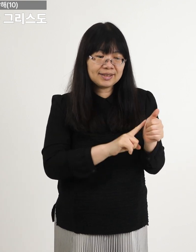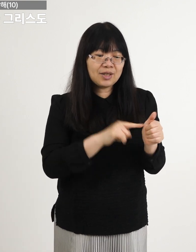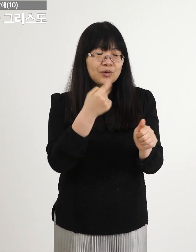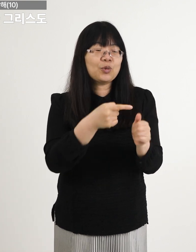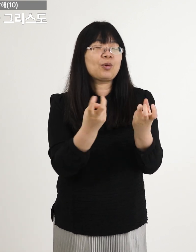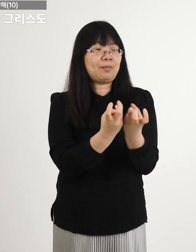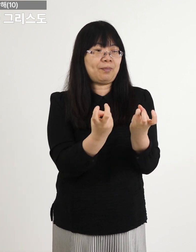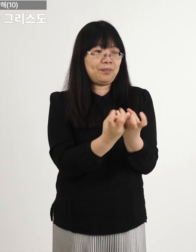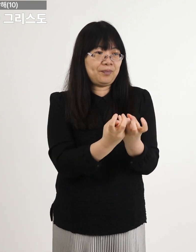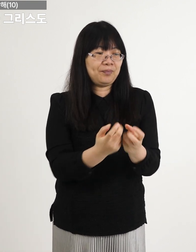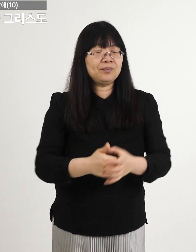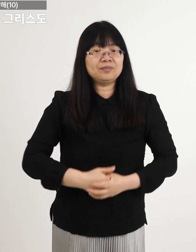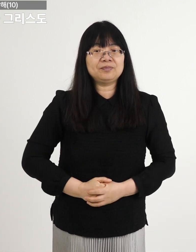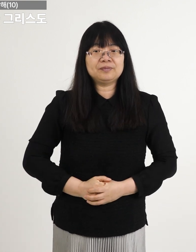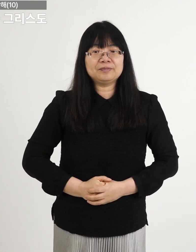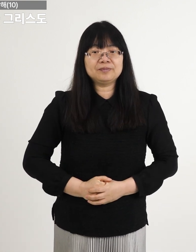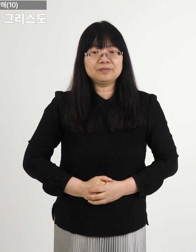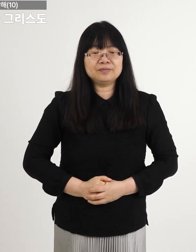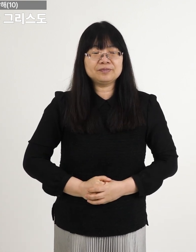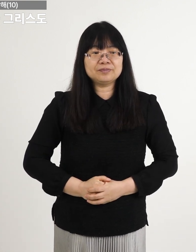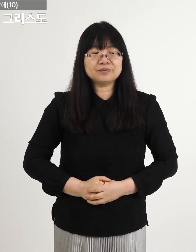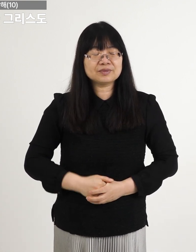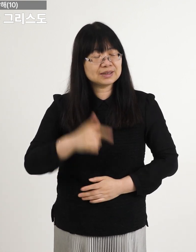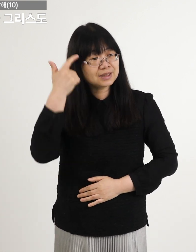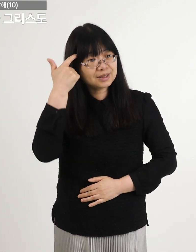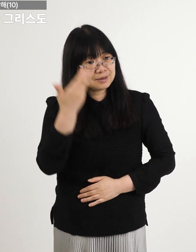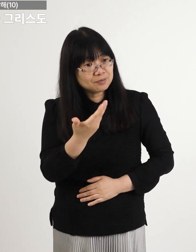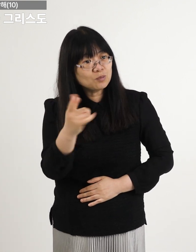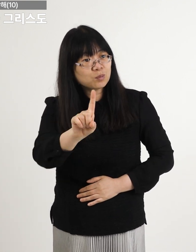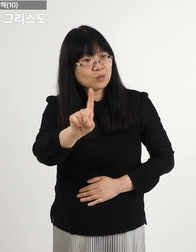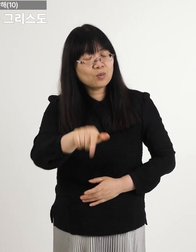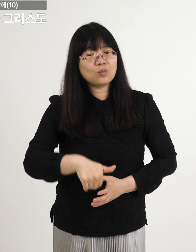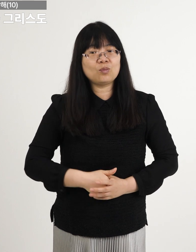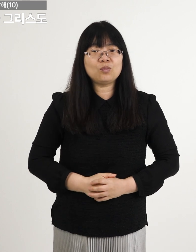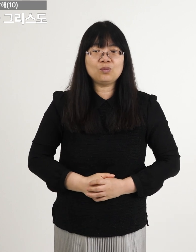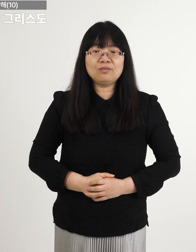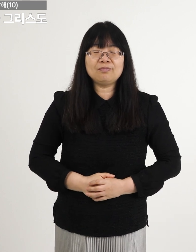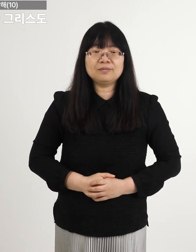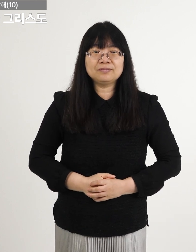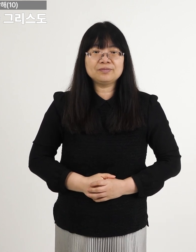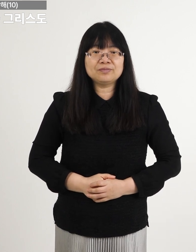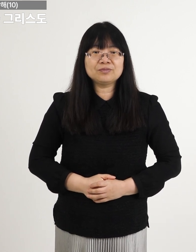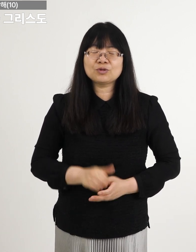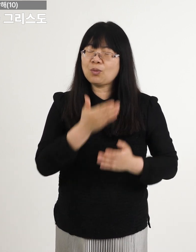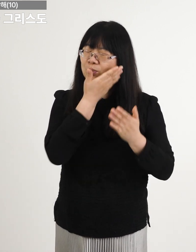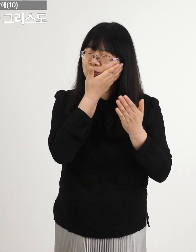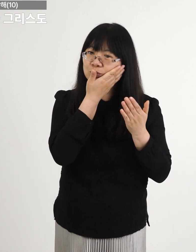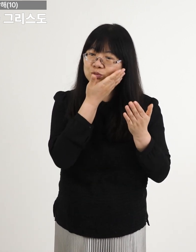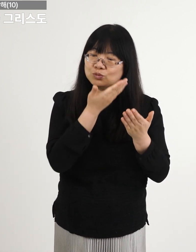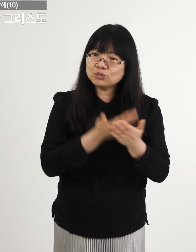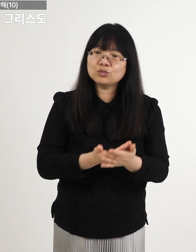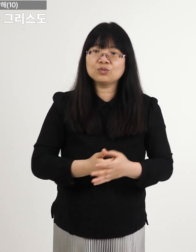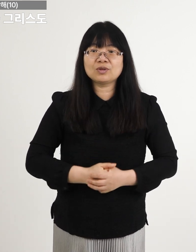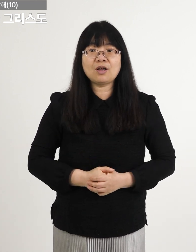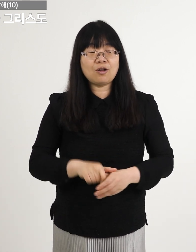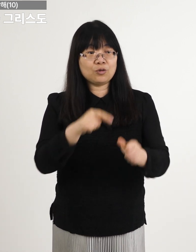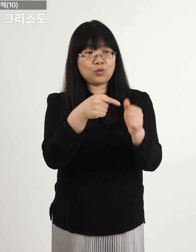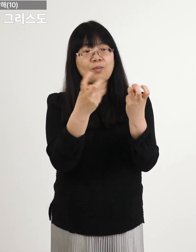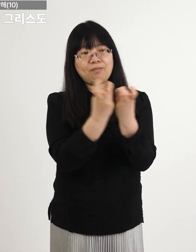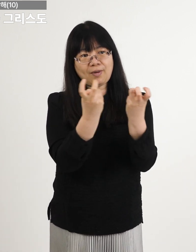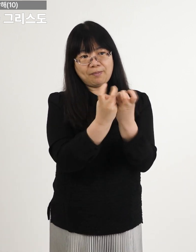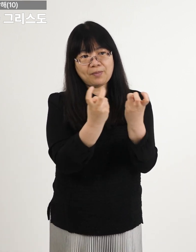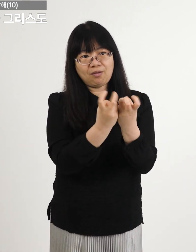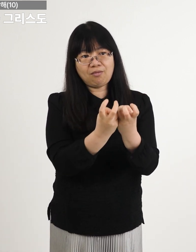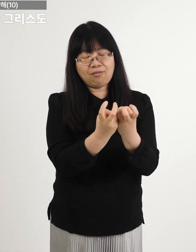교육 방법이에요. 그러니까 질문은 사실 굉장히 중요한 교육 방식